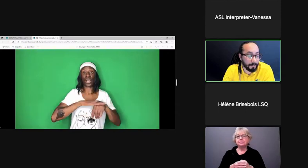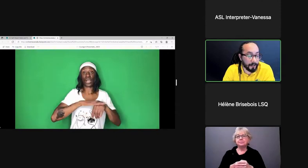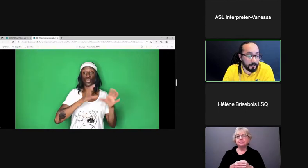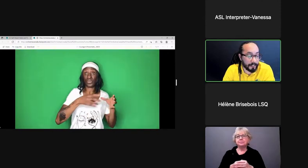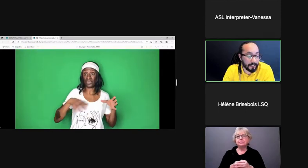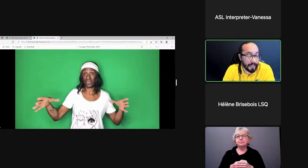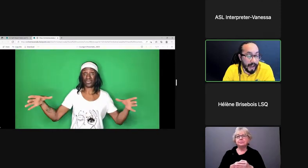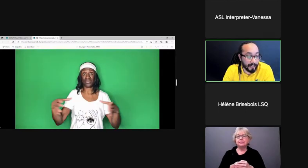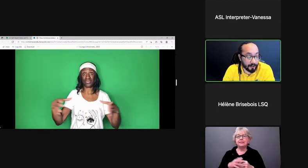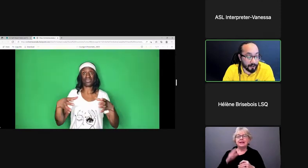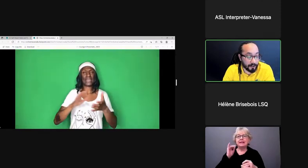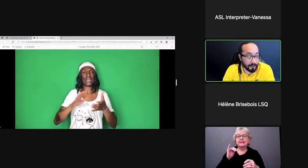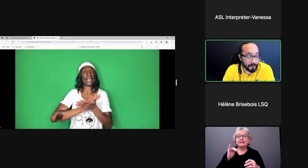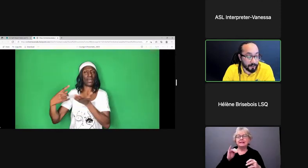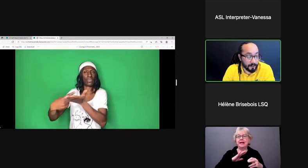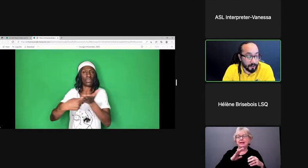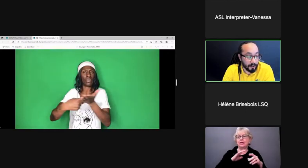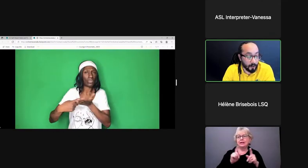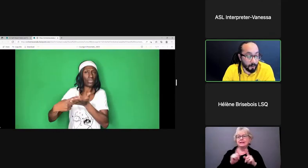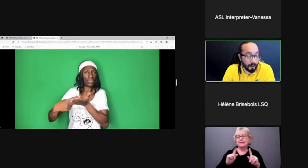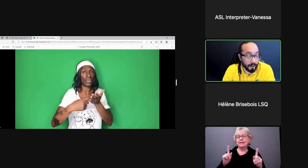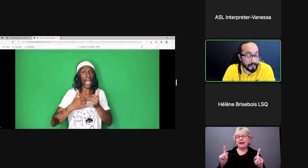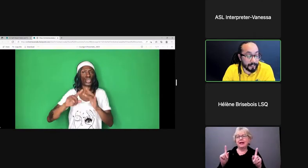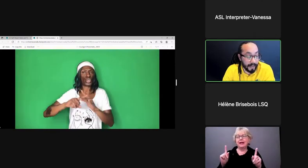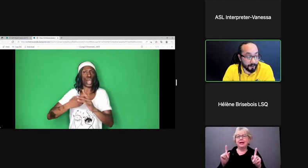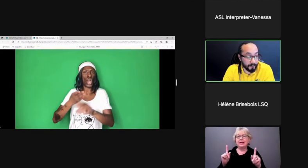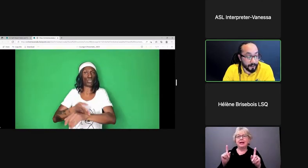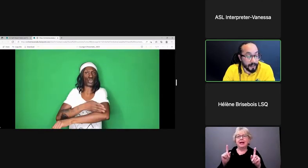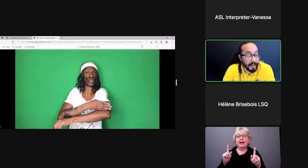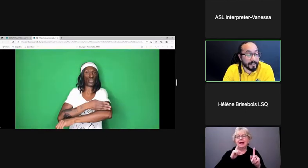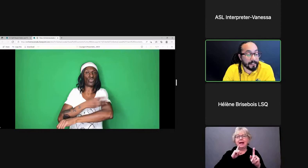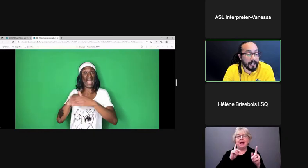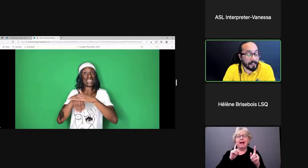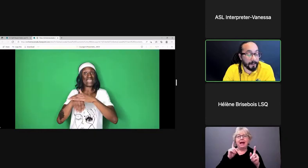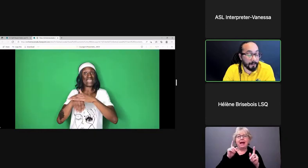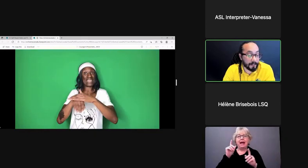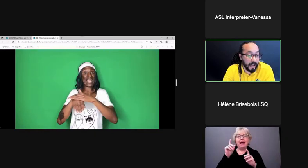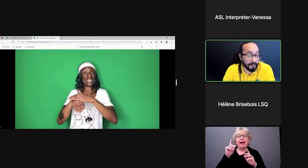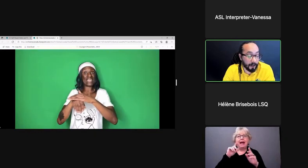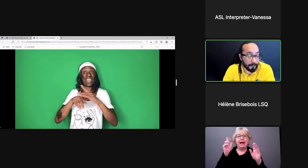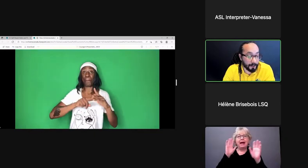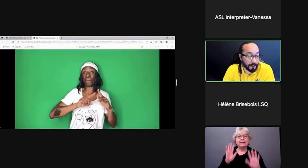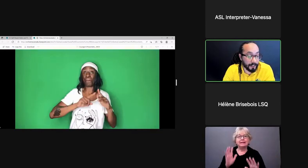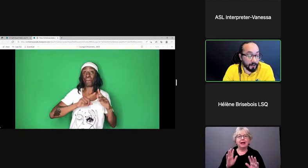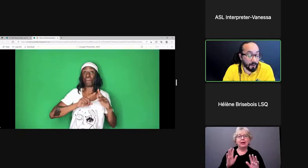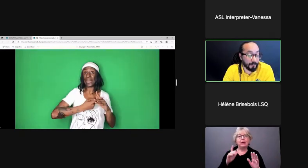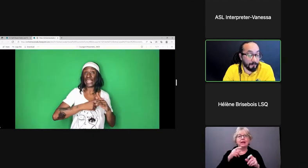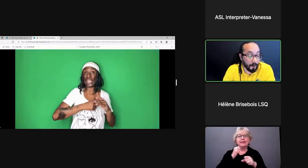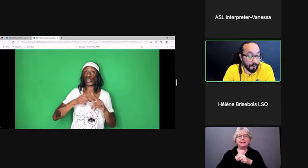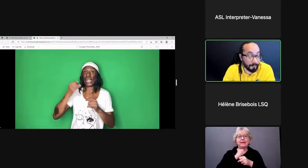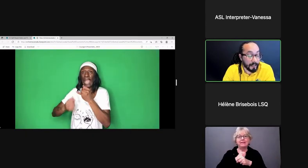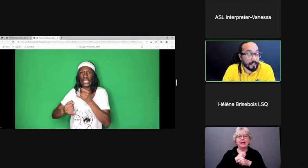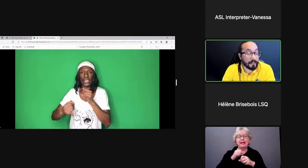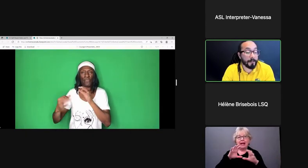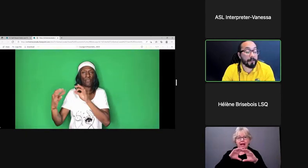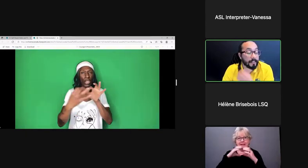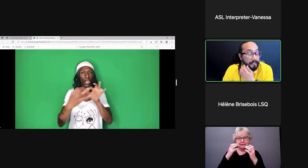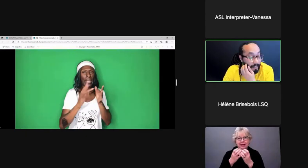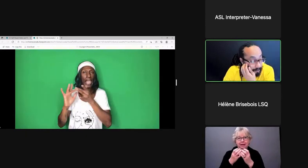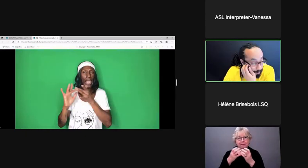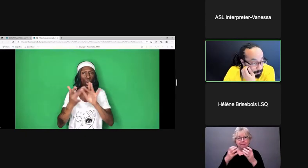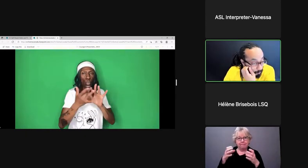S'il y a différents acteurs IBPCO qui travaillent ensemble, donc de nouveau les